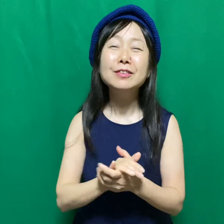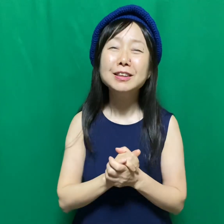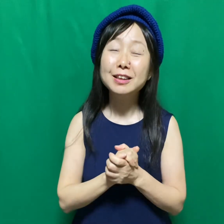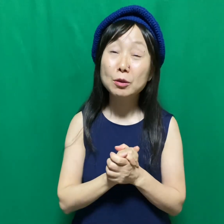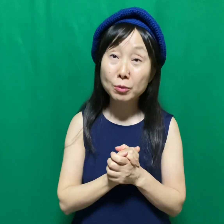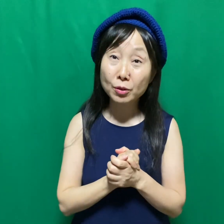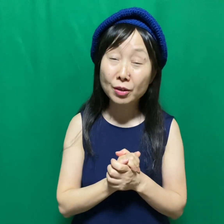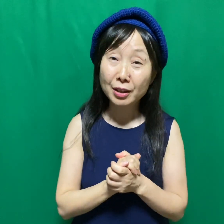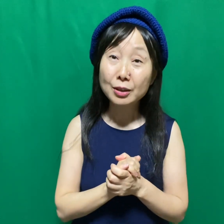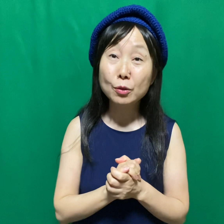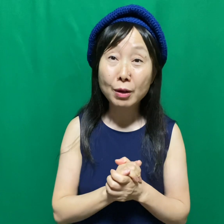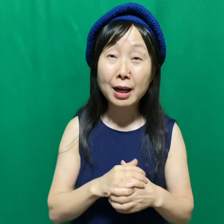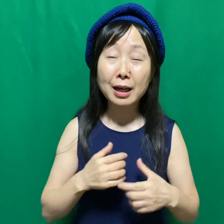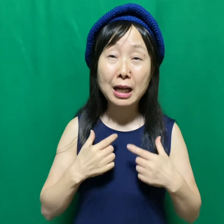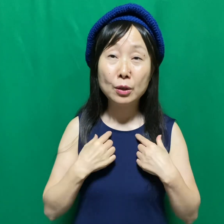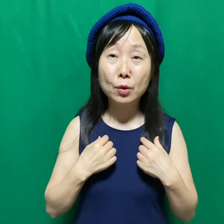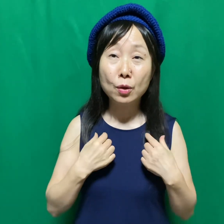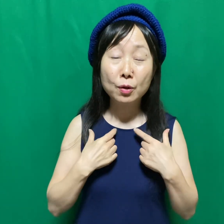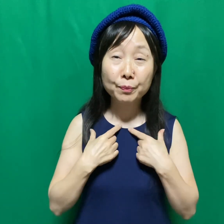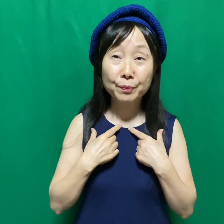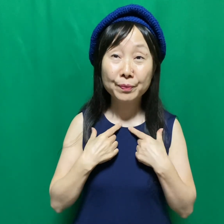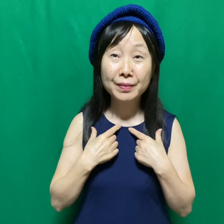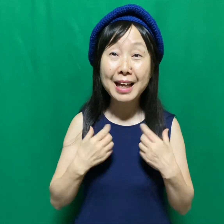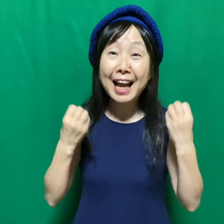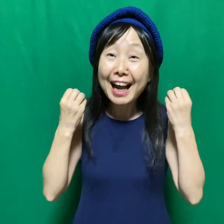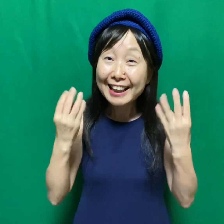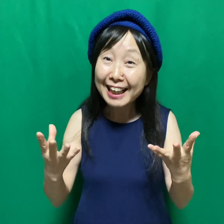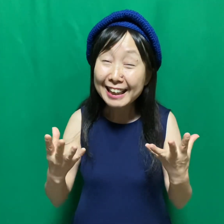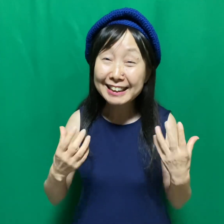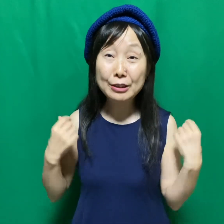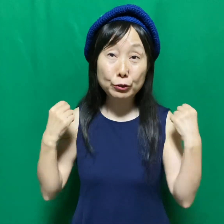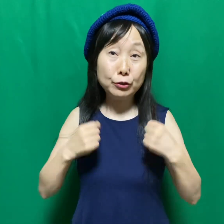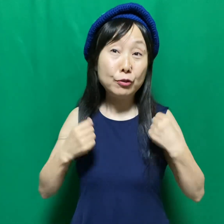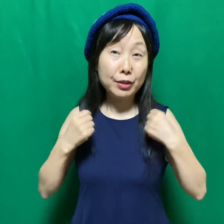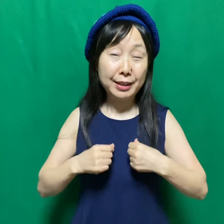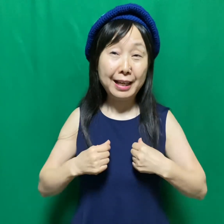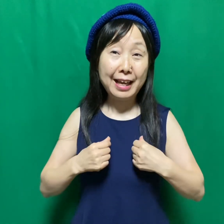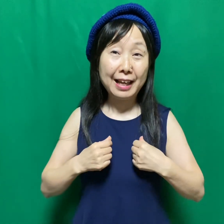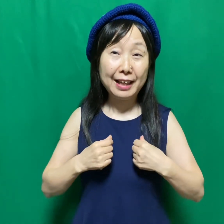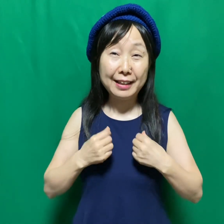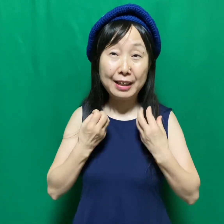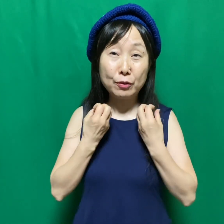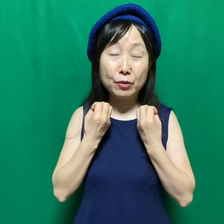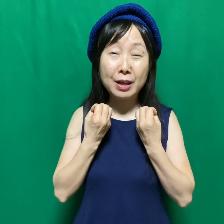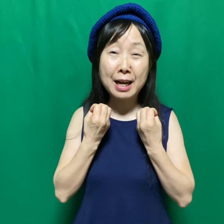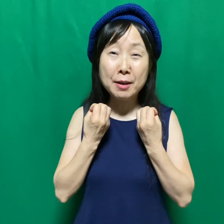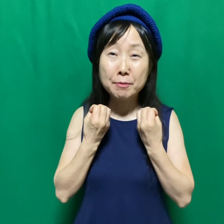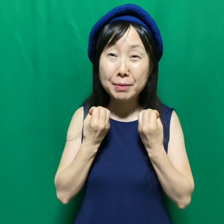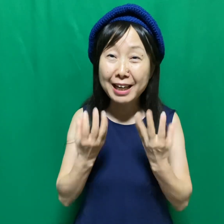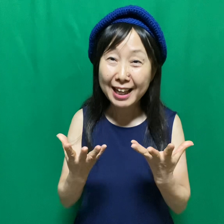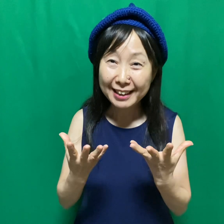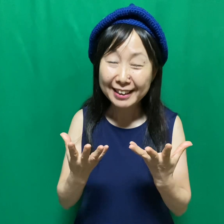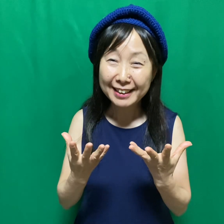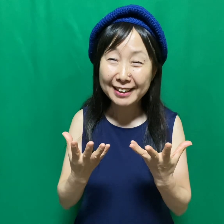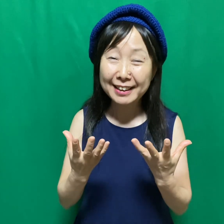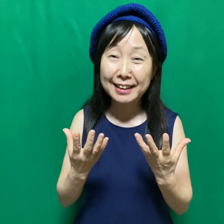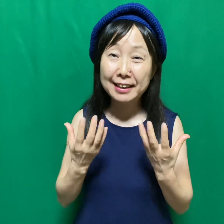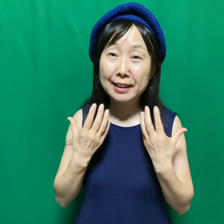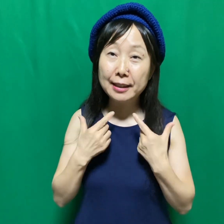ですけども、あとは、新しい服を着て、ね、ここがピカッ、